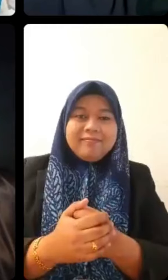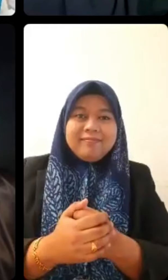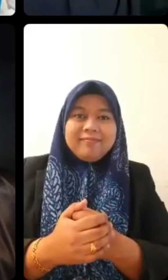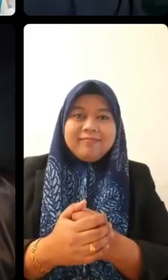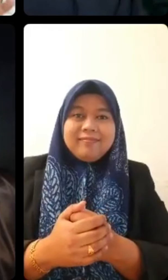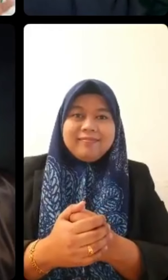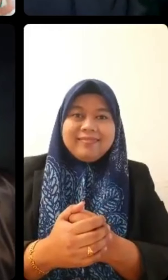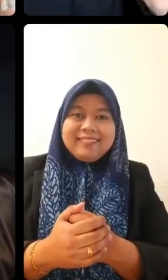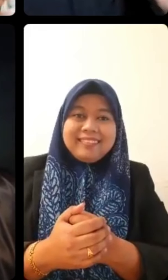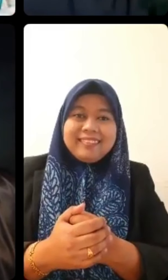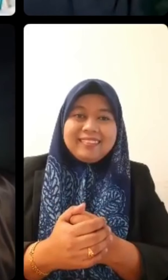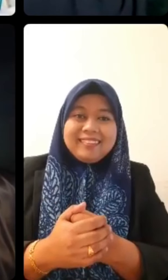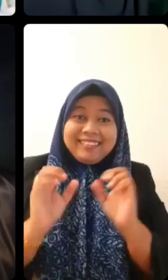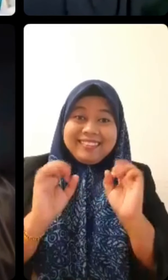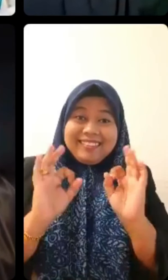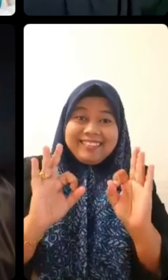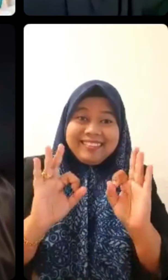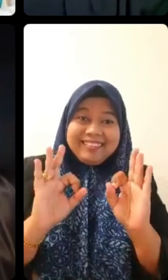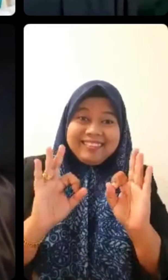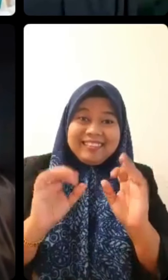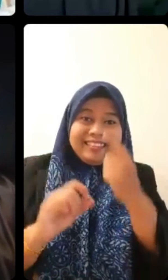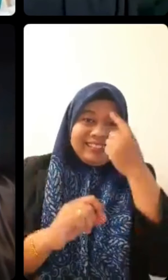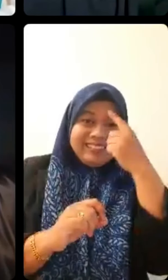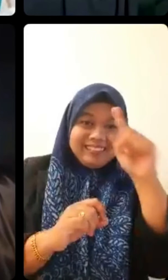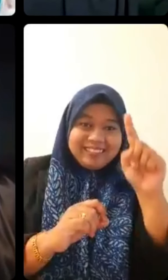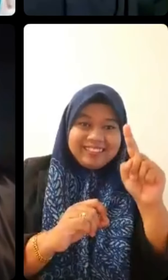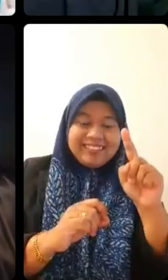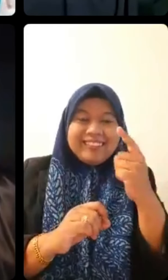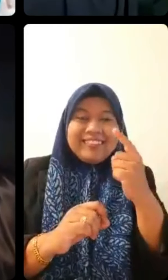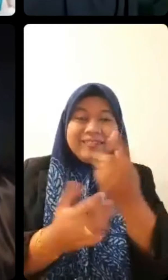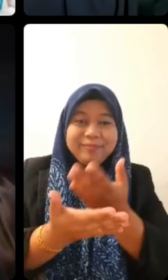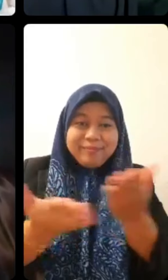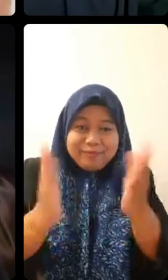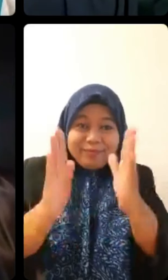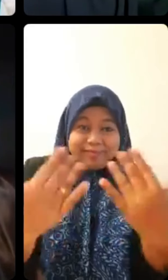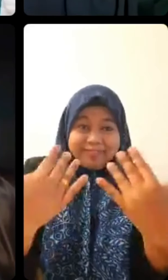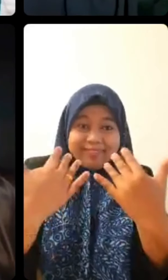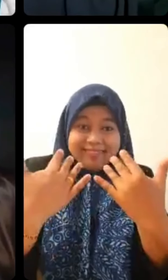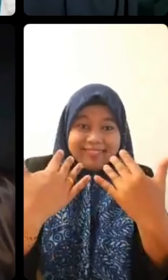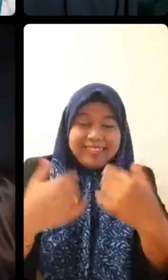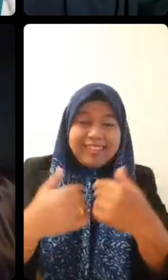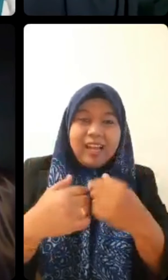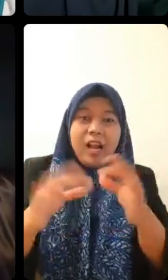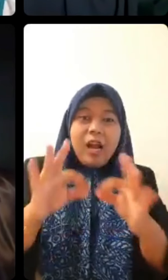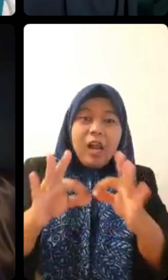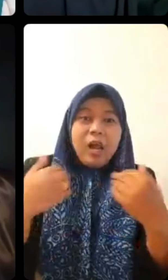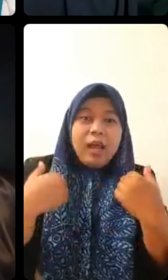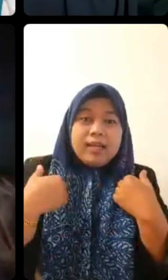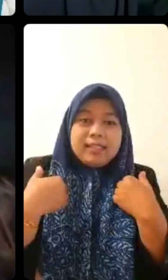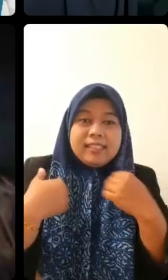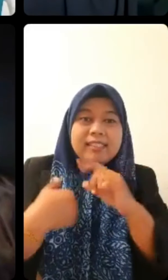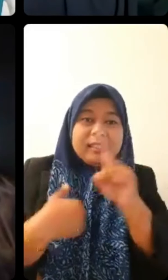Okey, kepada penonton, jika ada soalan nanti, boleh tulis soalan anda di ask question yang tertera di